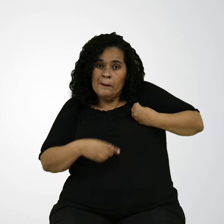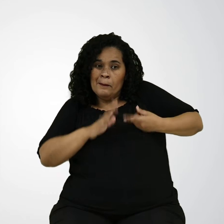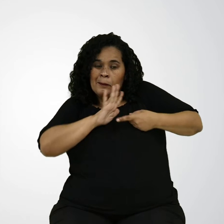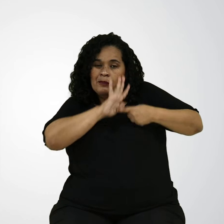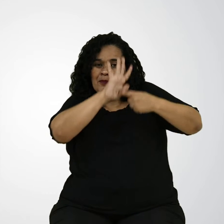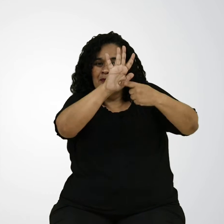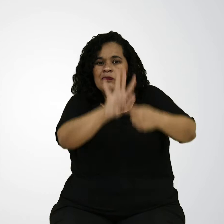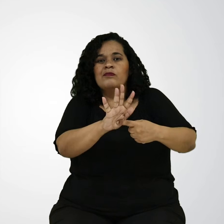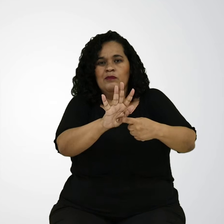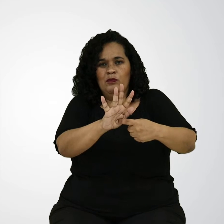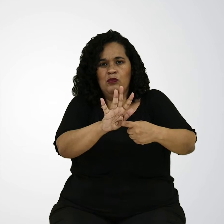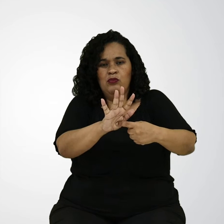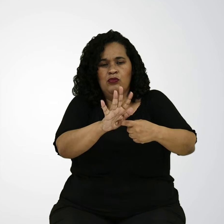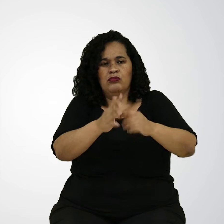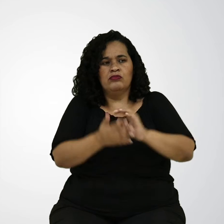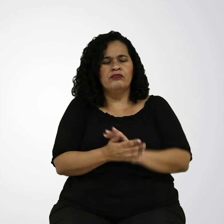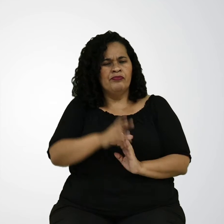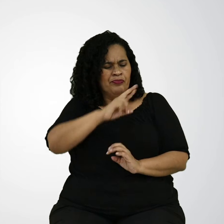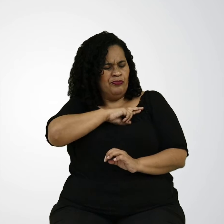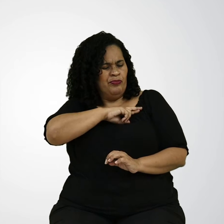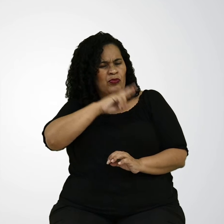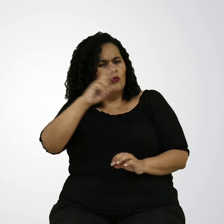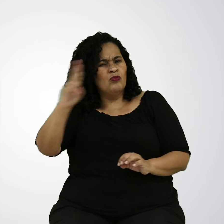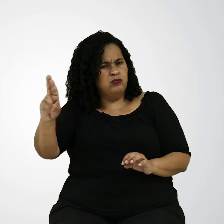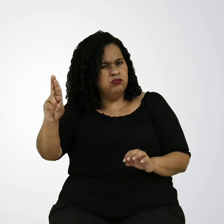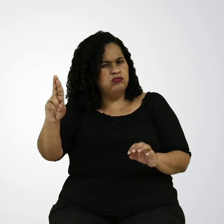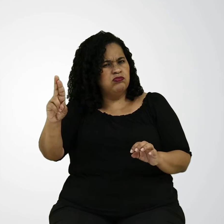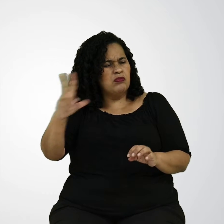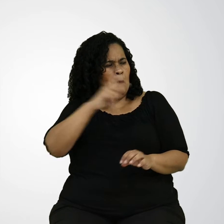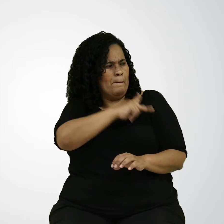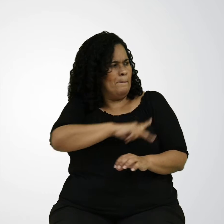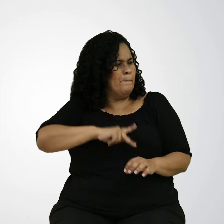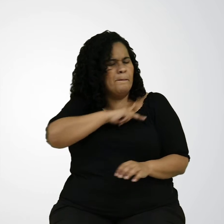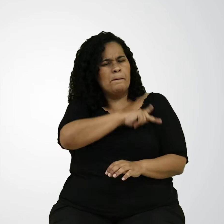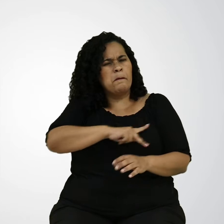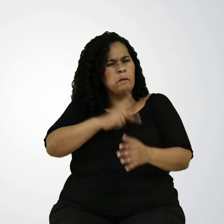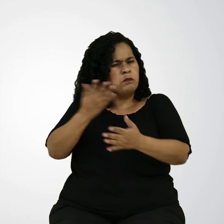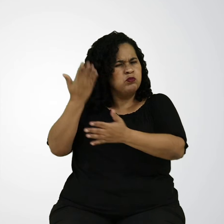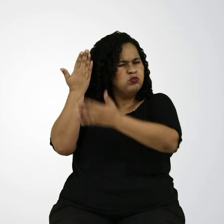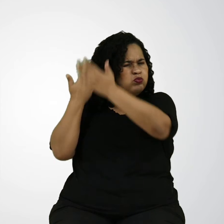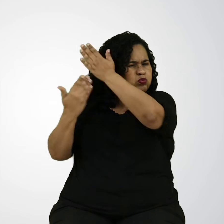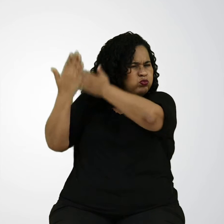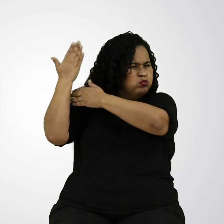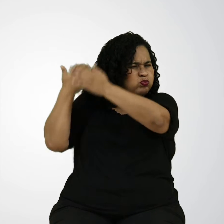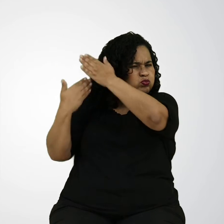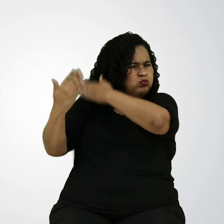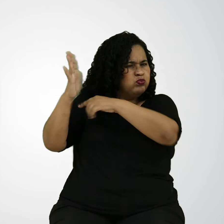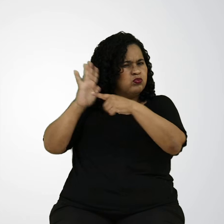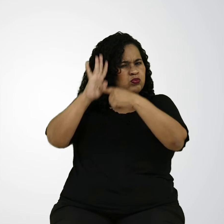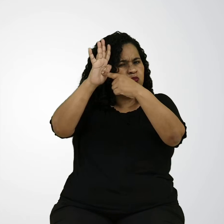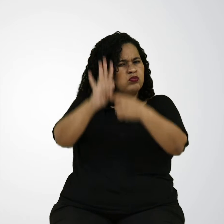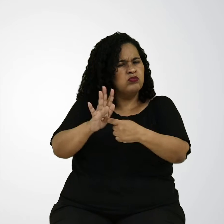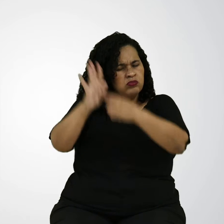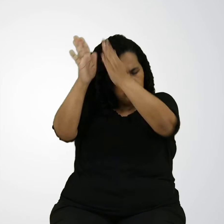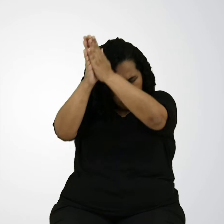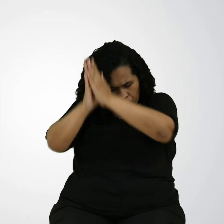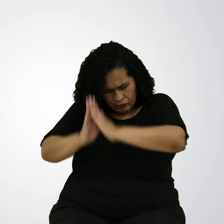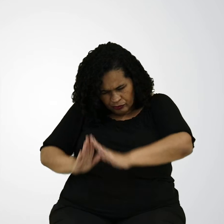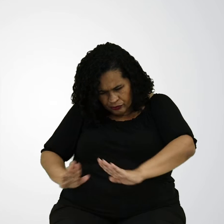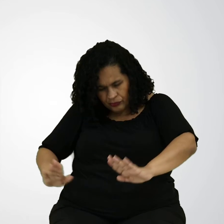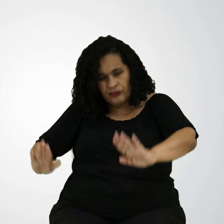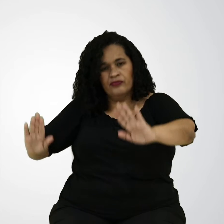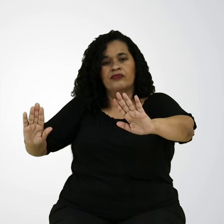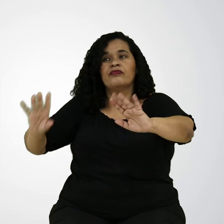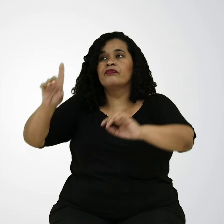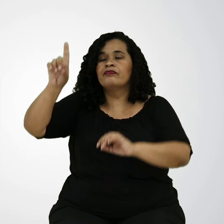dia. Nas religiões pagãs dos dias de Paulo, a devoção de um adorador não tinha